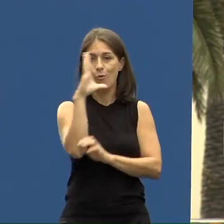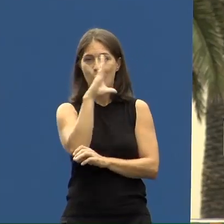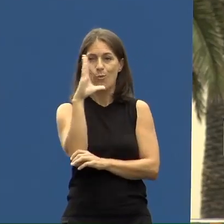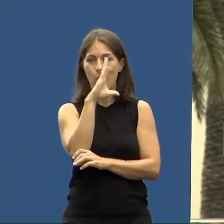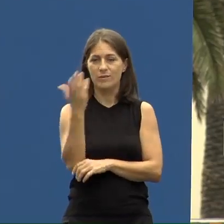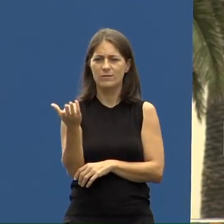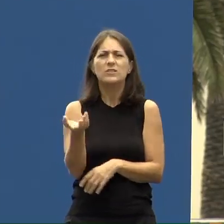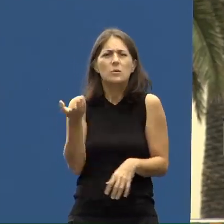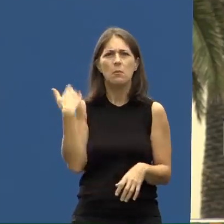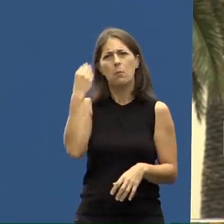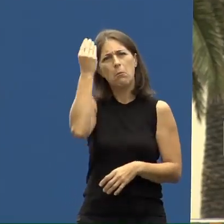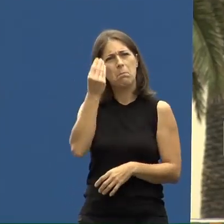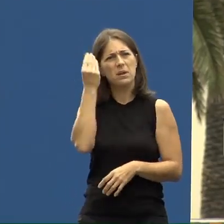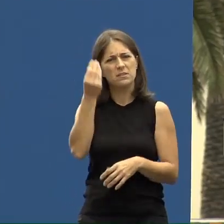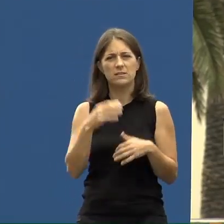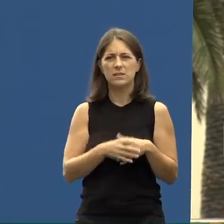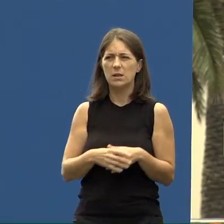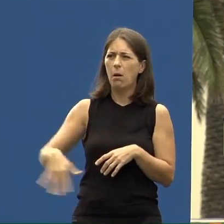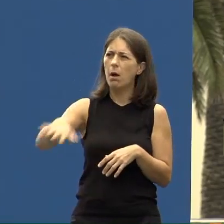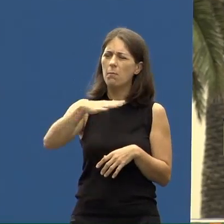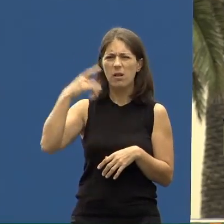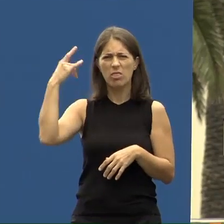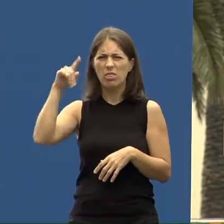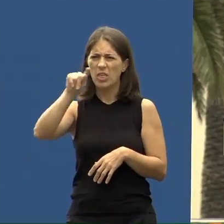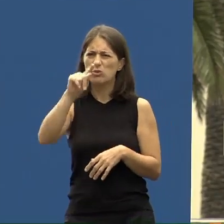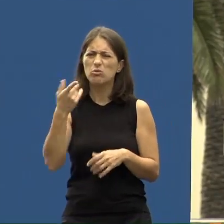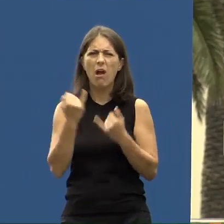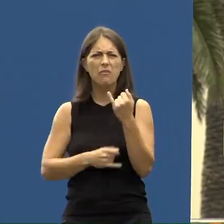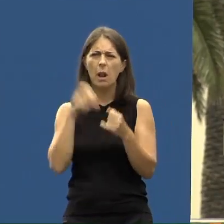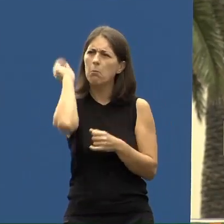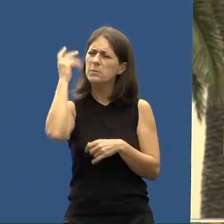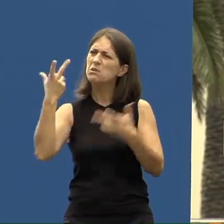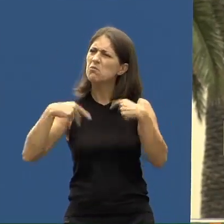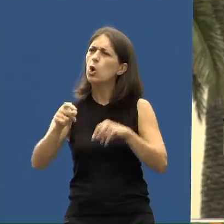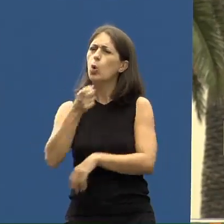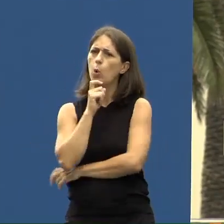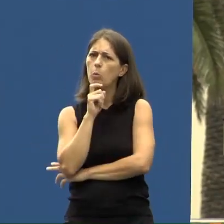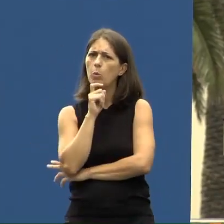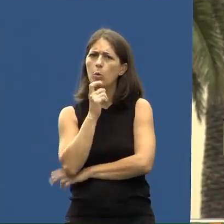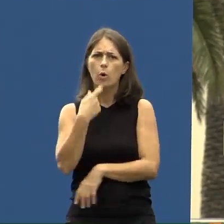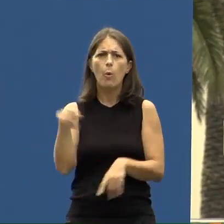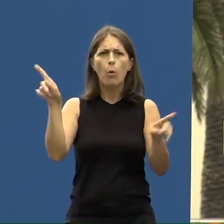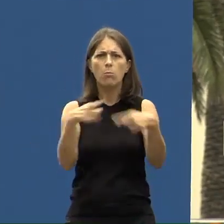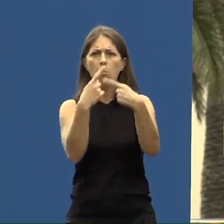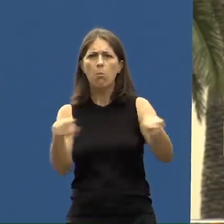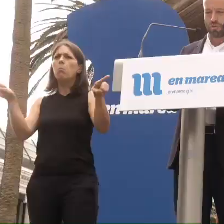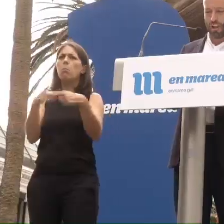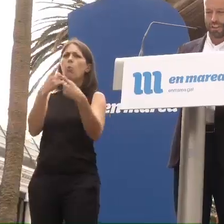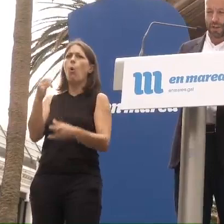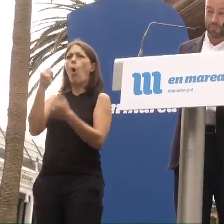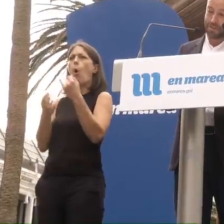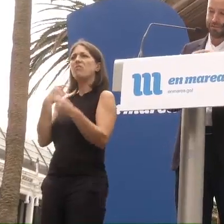eso me preguntaba outro día tamén na Praza de Touros como acabaría o mitin. Con o himno do Partido Popular ou co himno de